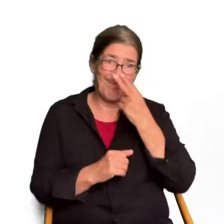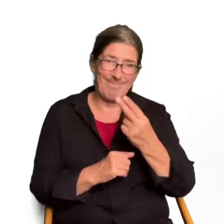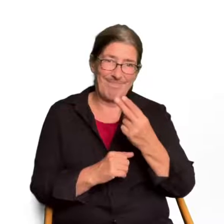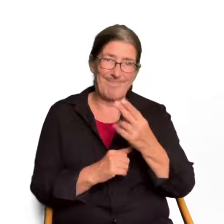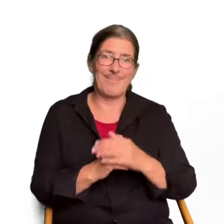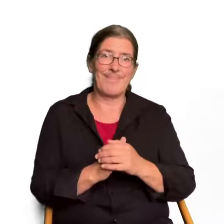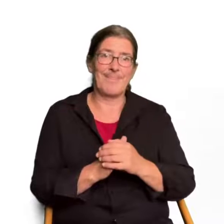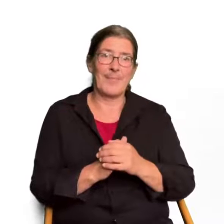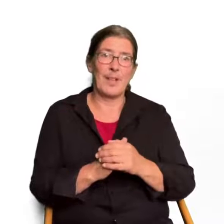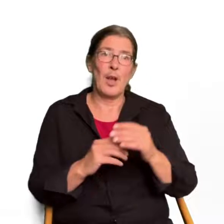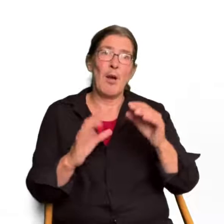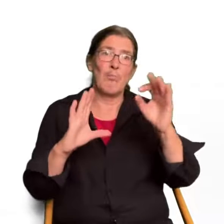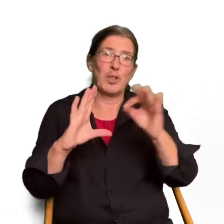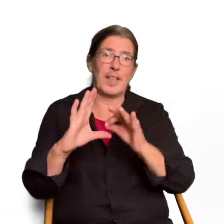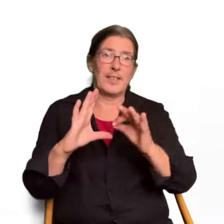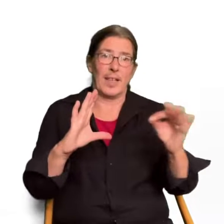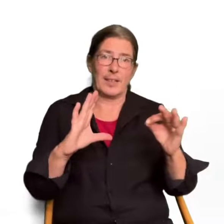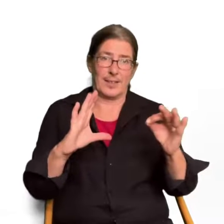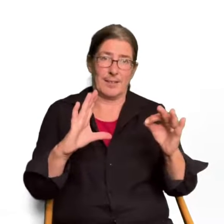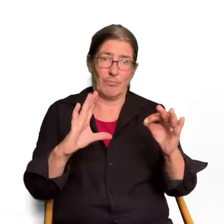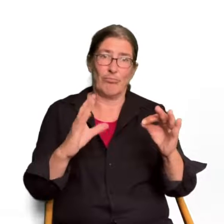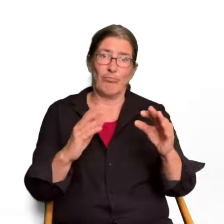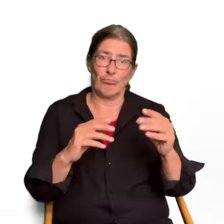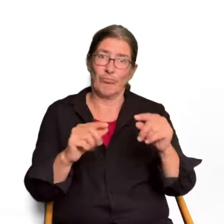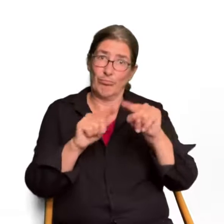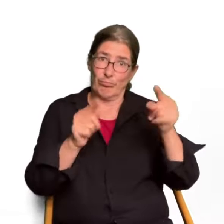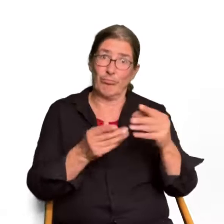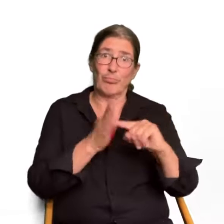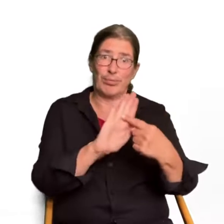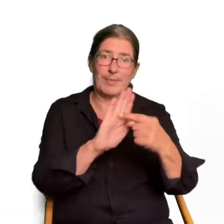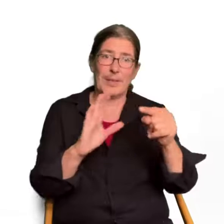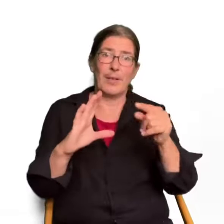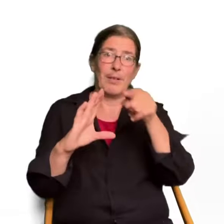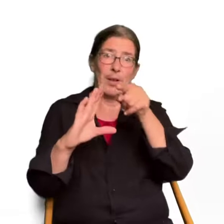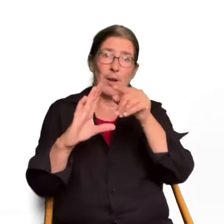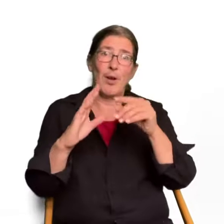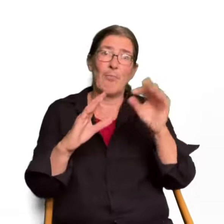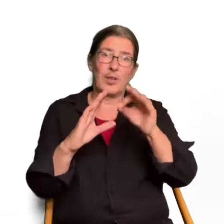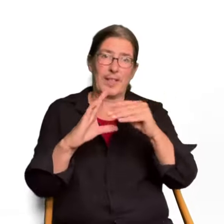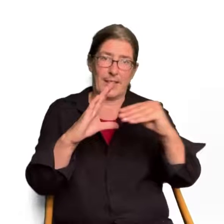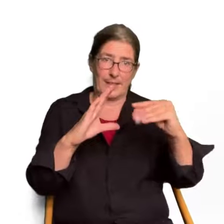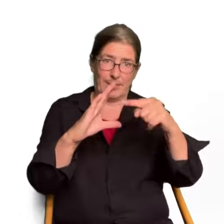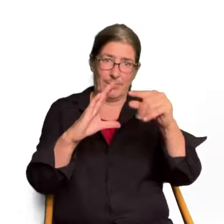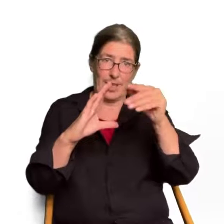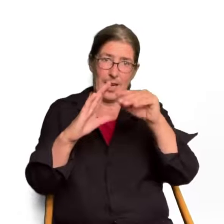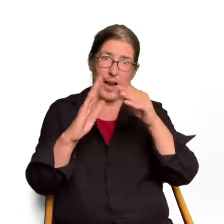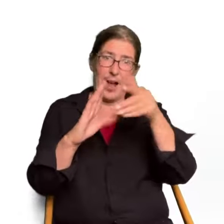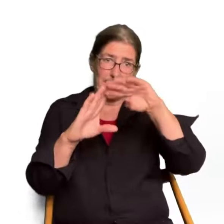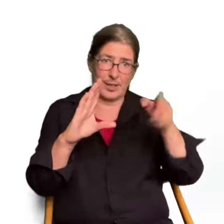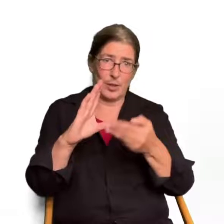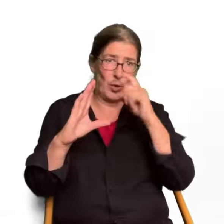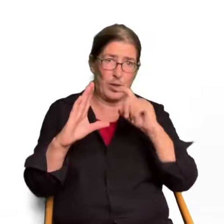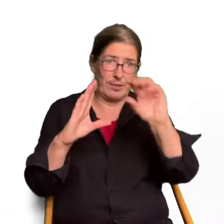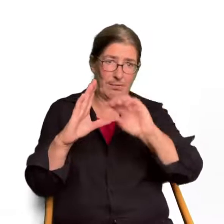hier seht ihr noch mal den Prozentsatz symbolisiert der Prozentsatz ist praktisch dieser Teil von dem